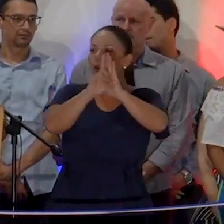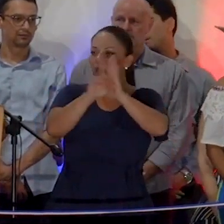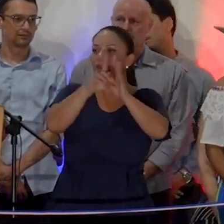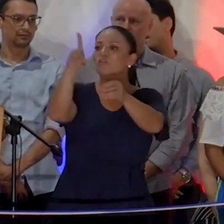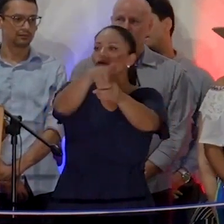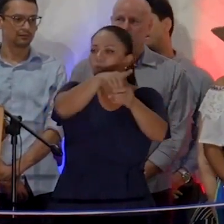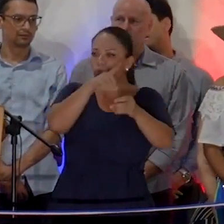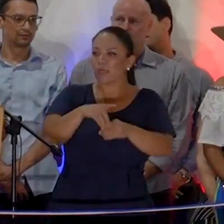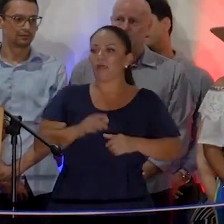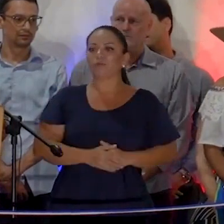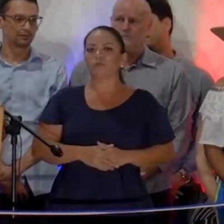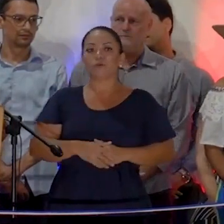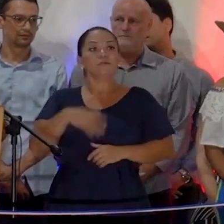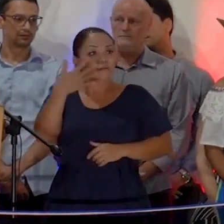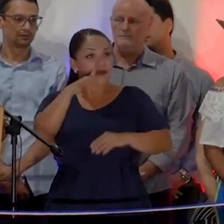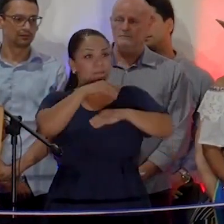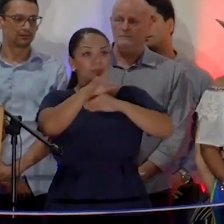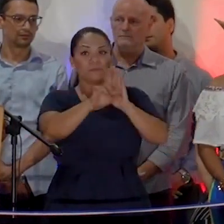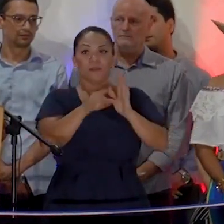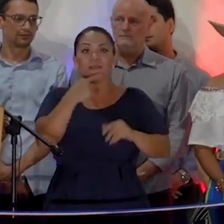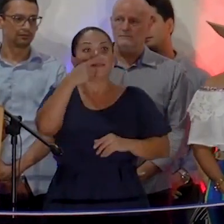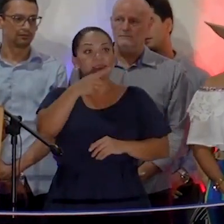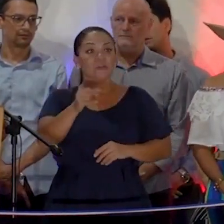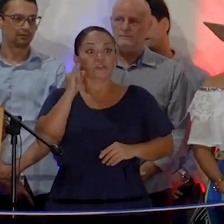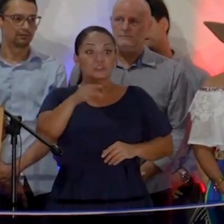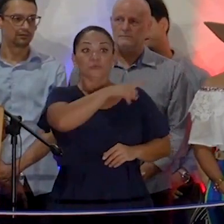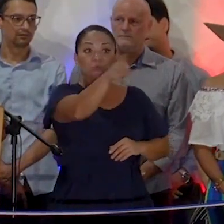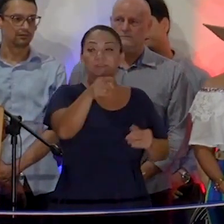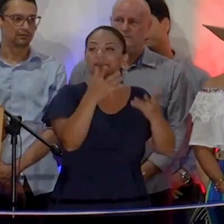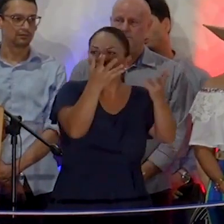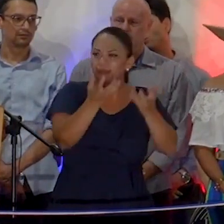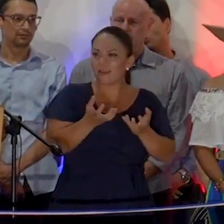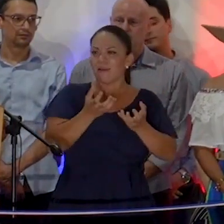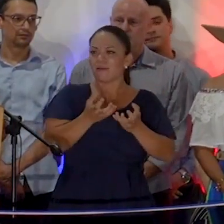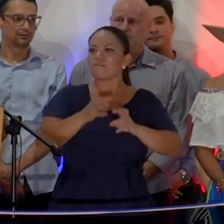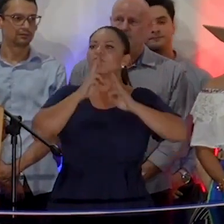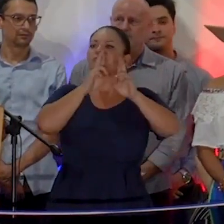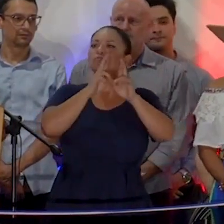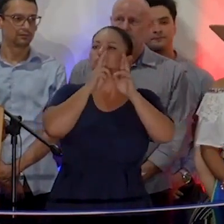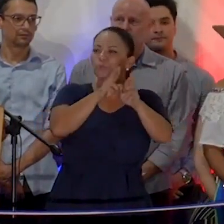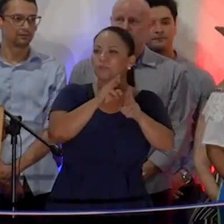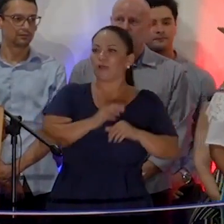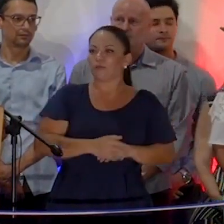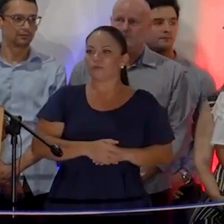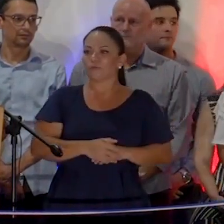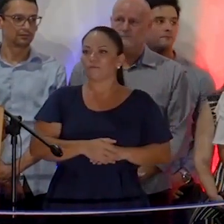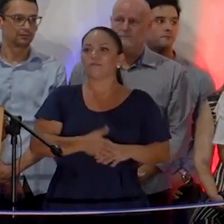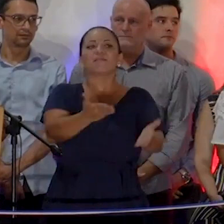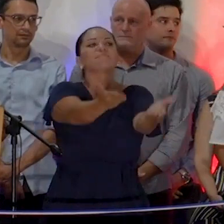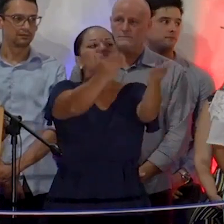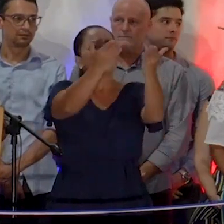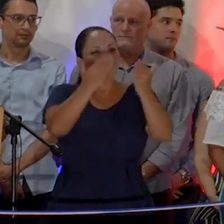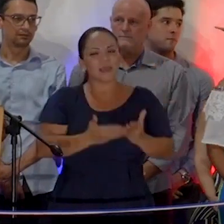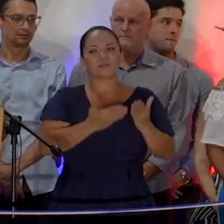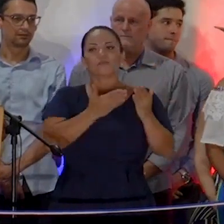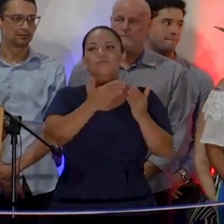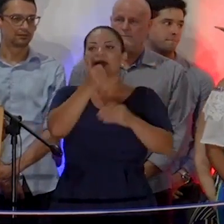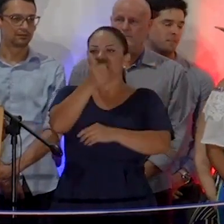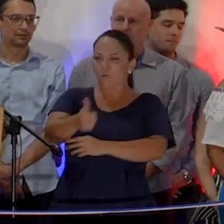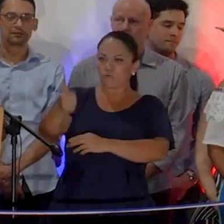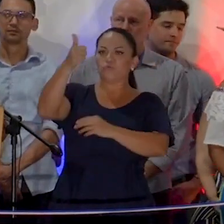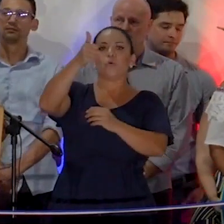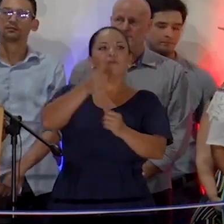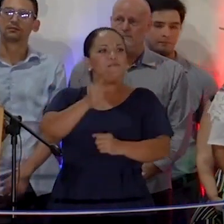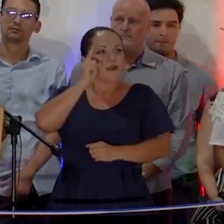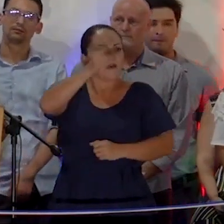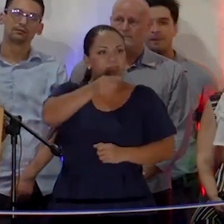y diputadas diciéndole, si ustedes quieren resultados, denos la autoridad